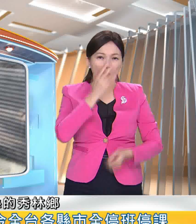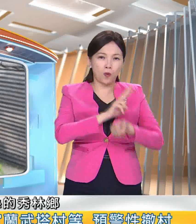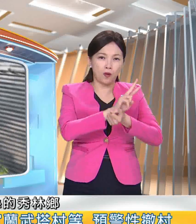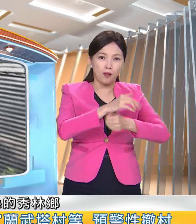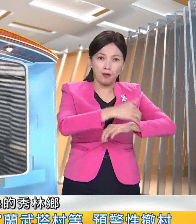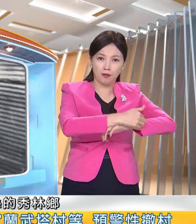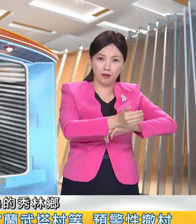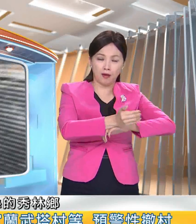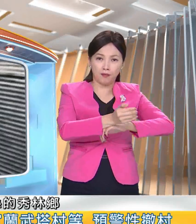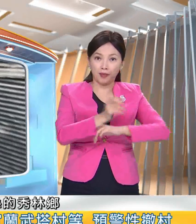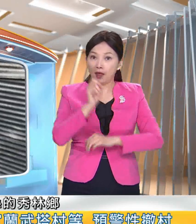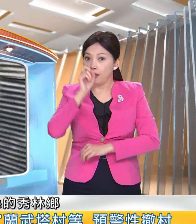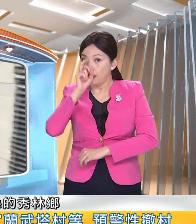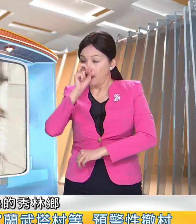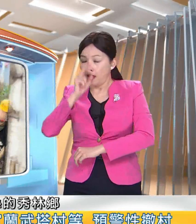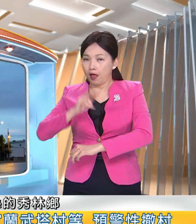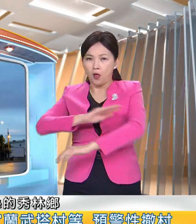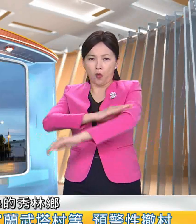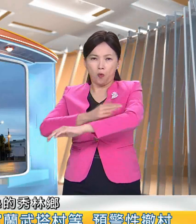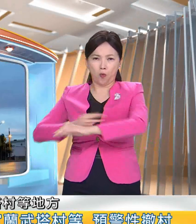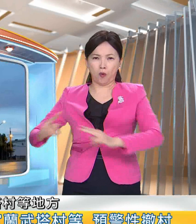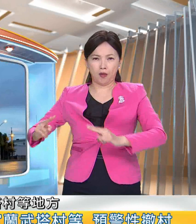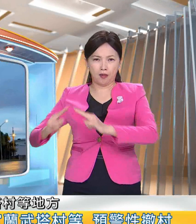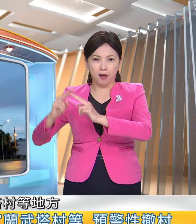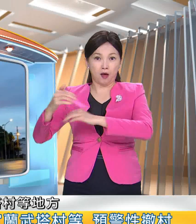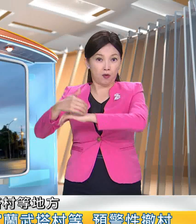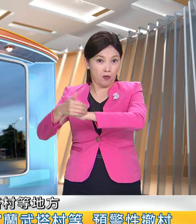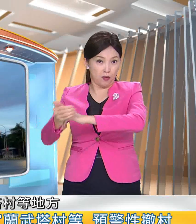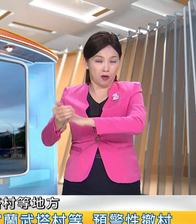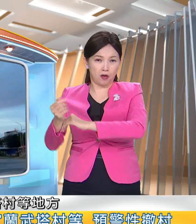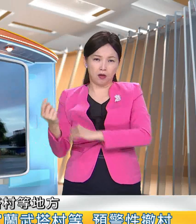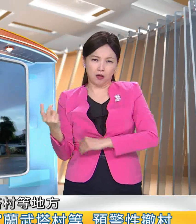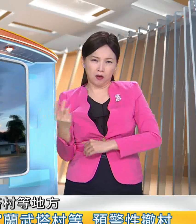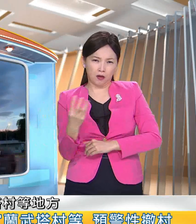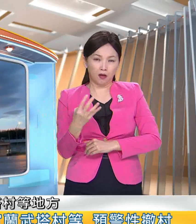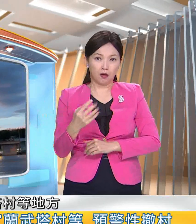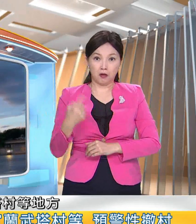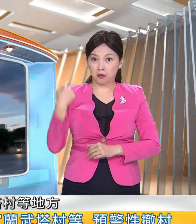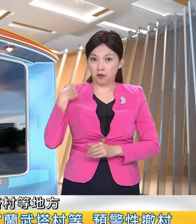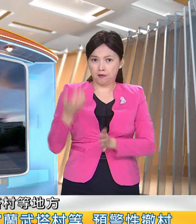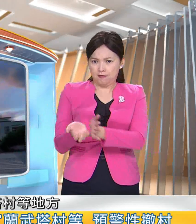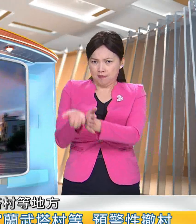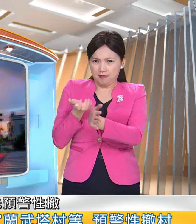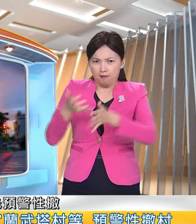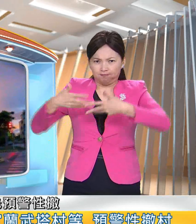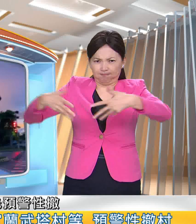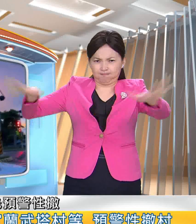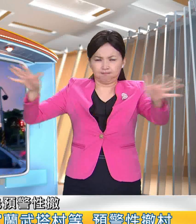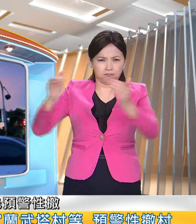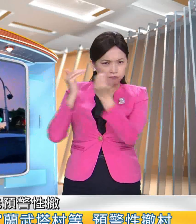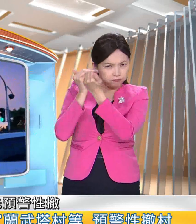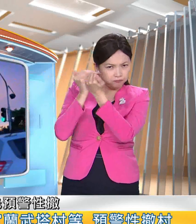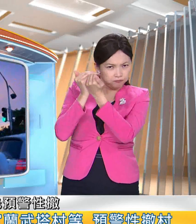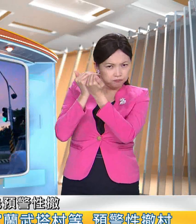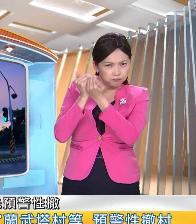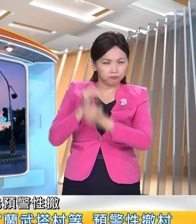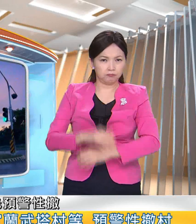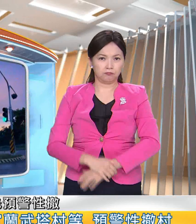包括花莲县的秀林乡，以及宜兰的五塔村等地方，在昨天都已经预警性撤村。